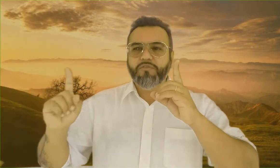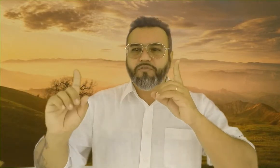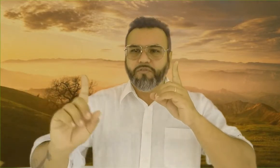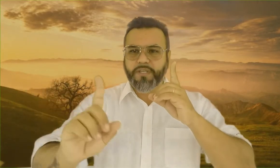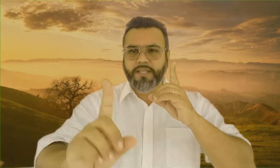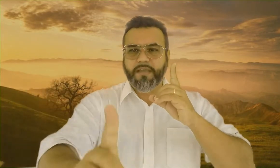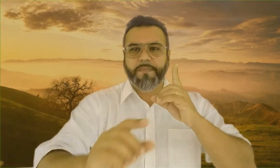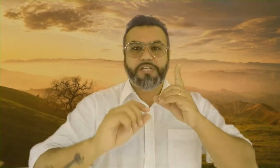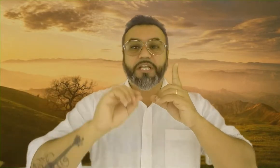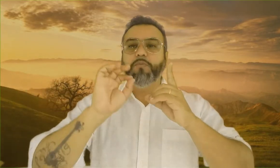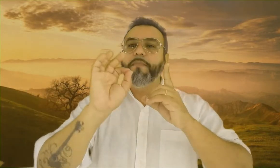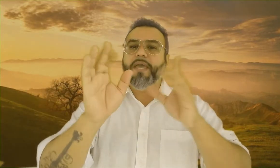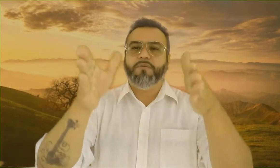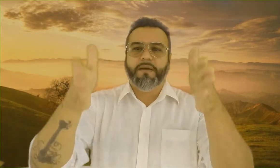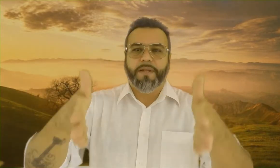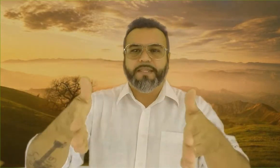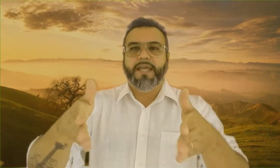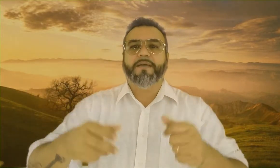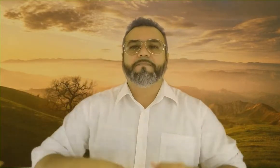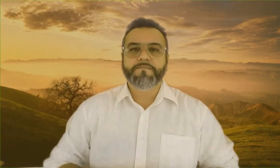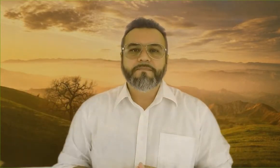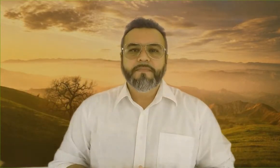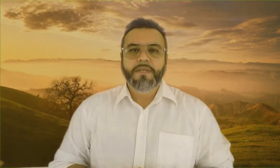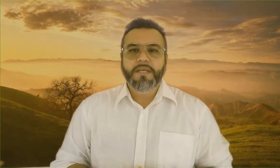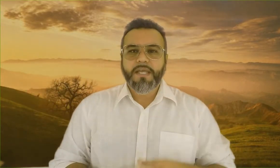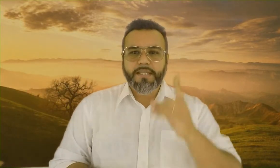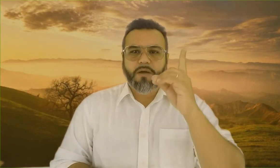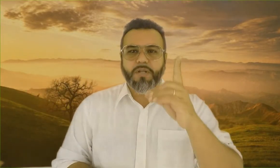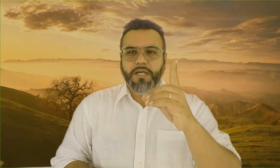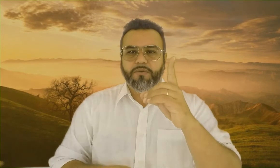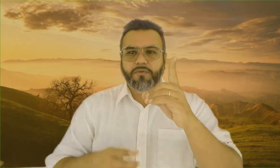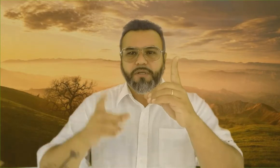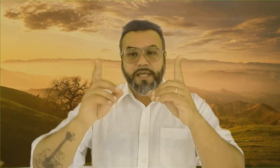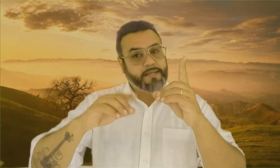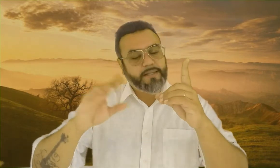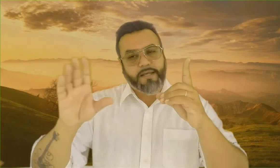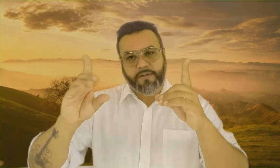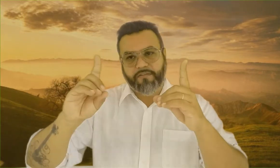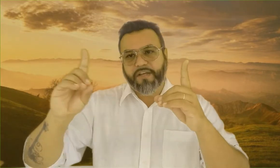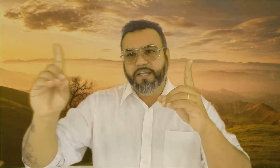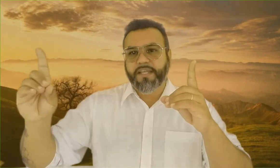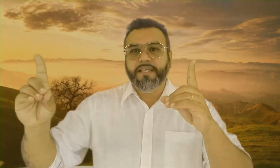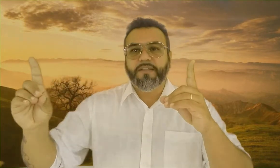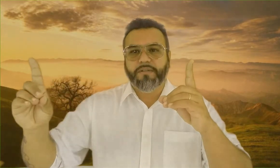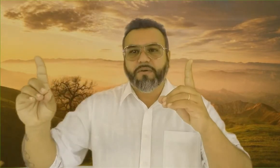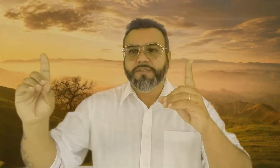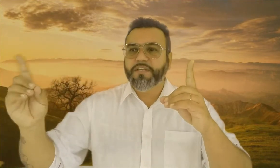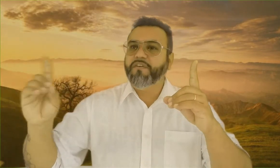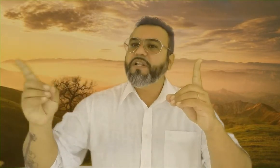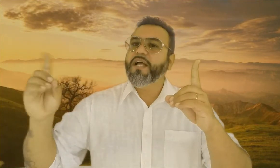surdo que de repente está no meio da plateia, ele está olhando, é claro, ele vai querer entender o que está acontecendo, vai olhar aqui,